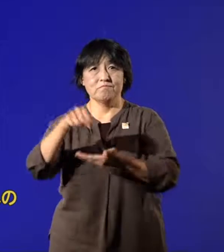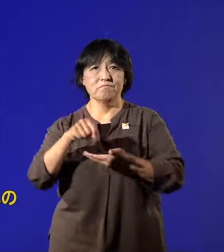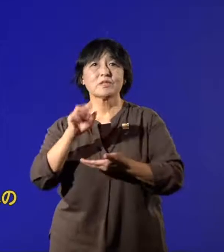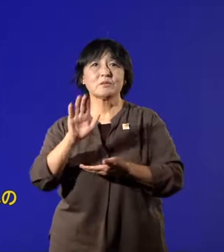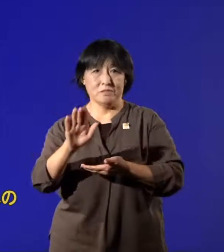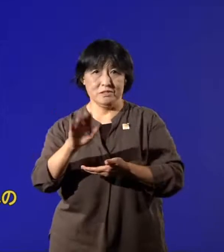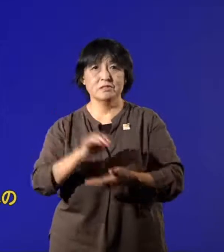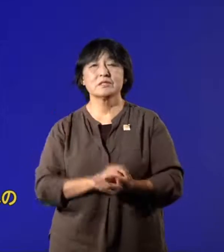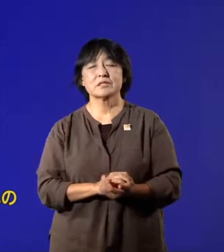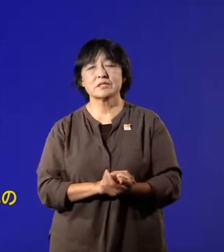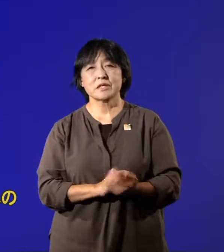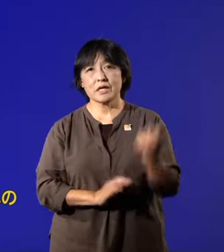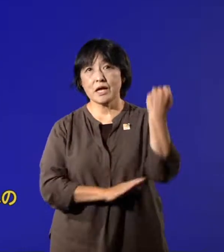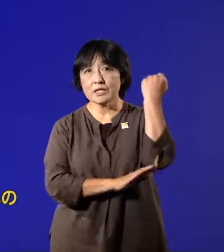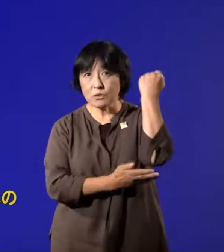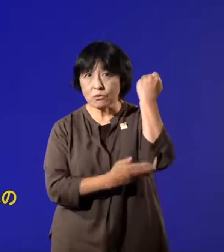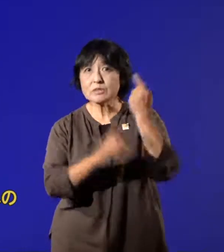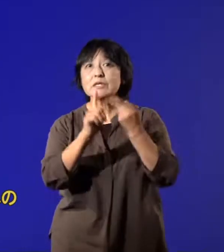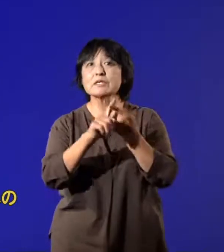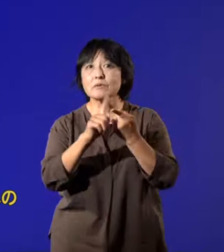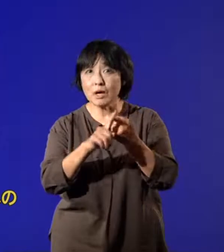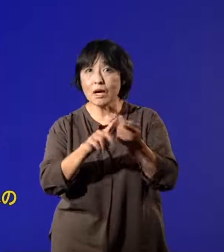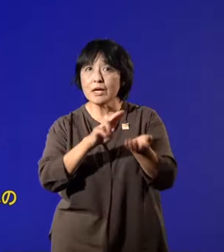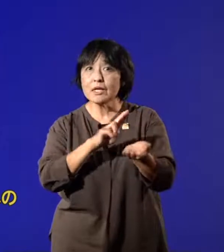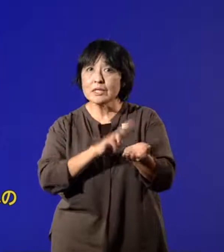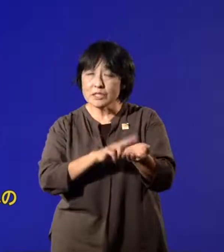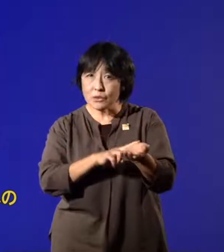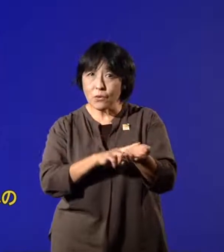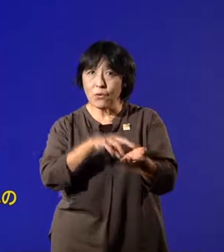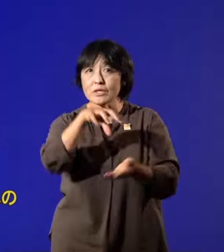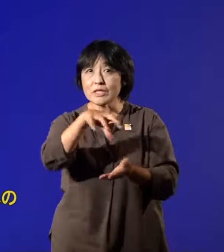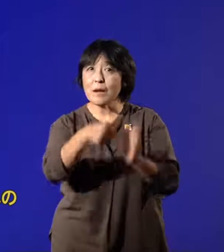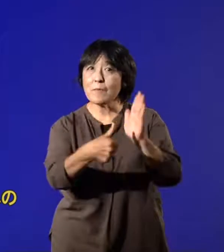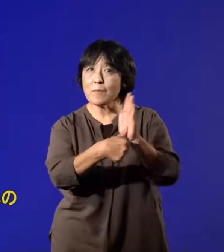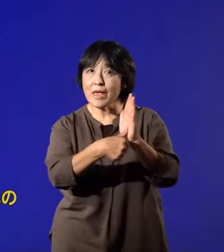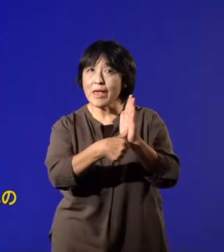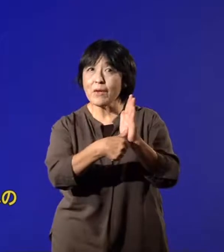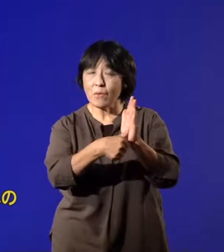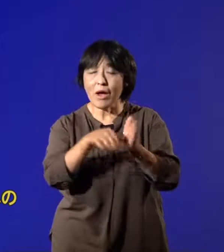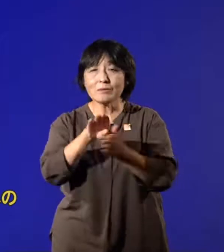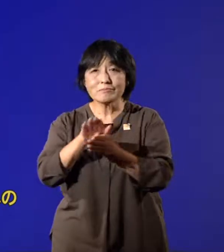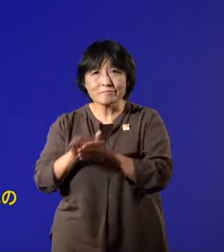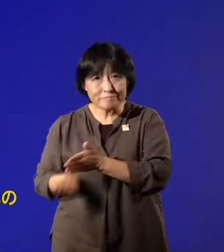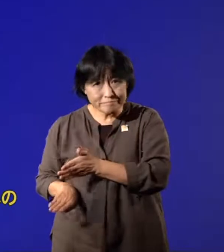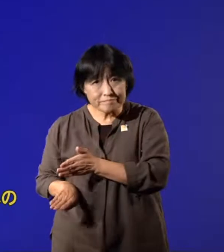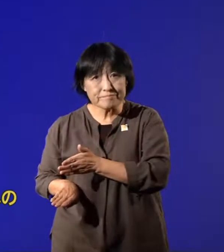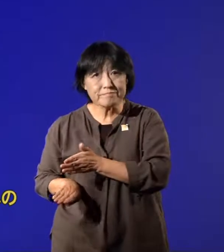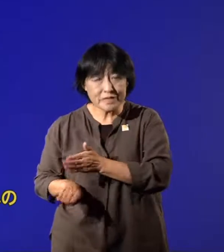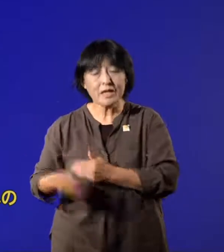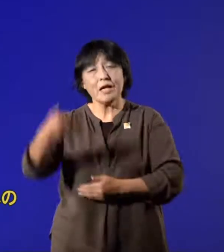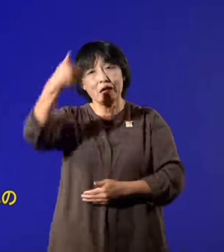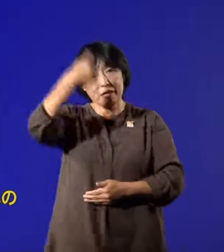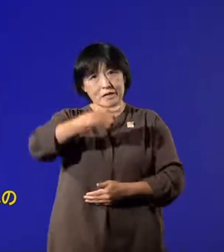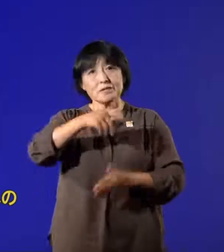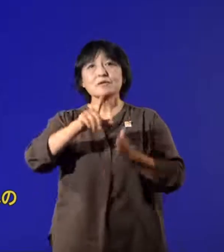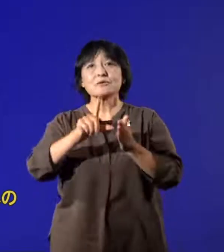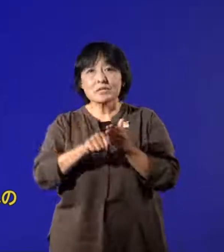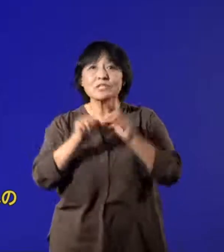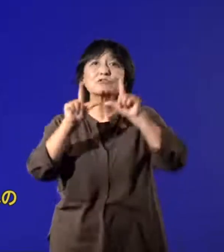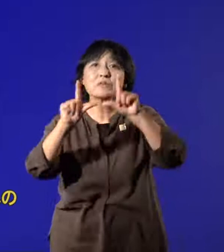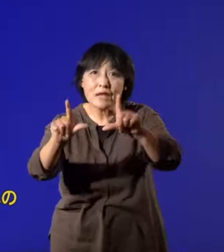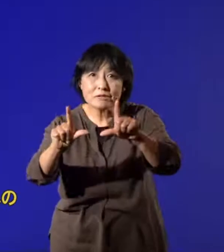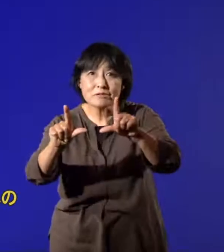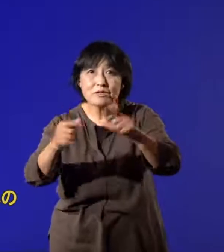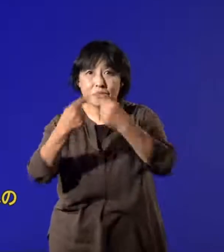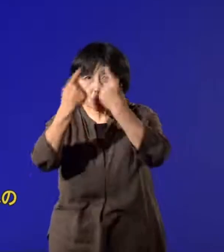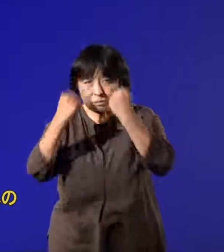はその医療機関名は公表せずにお問い合わせがあった場合にお伝えをしていくという